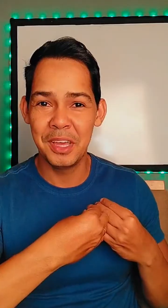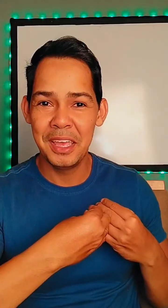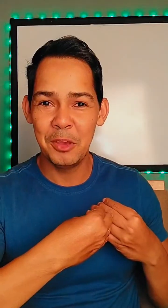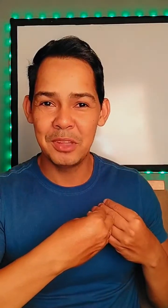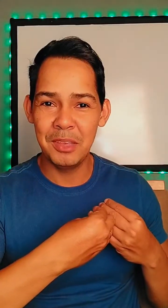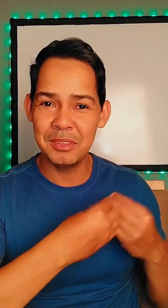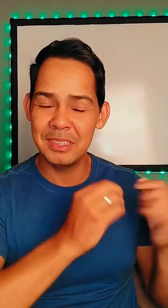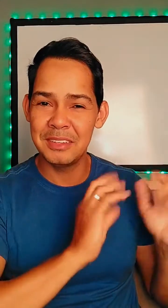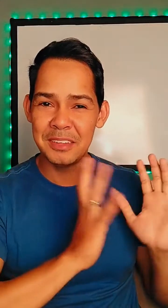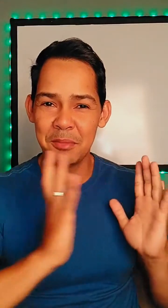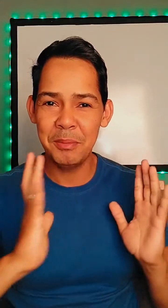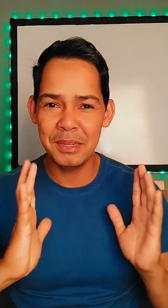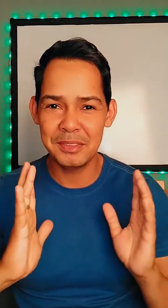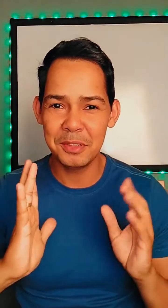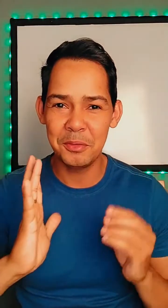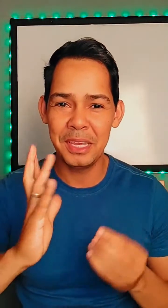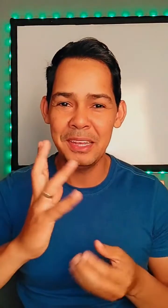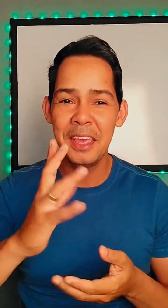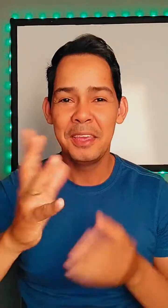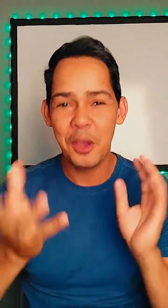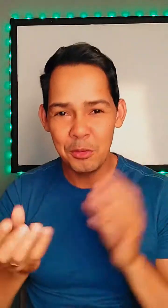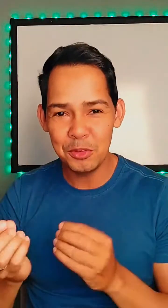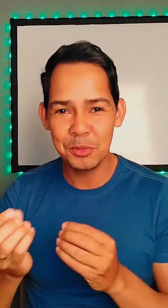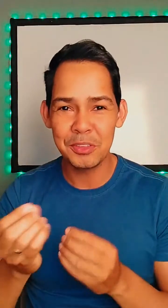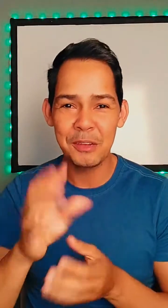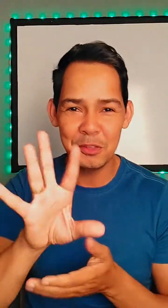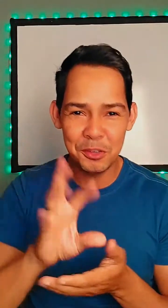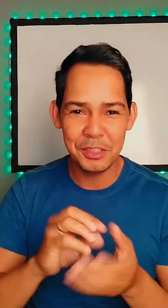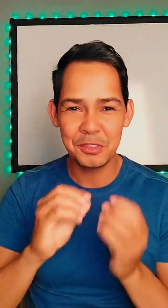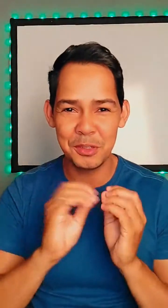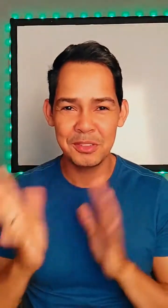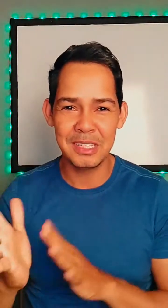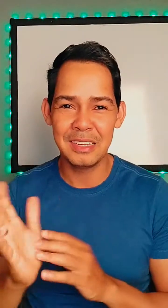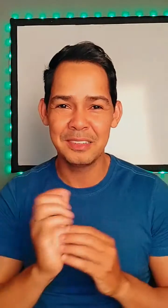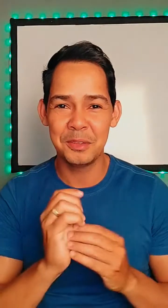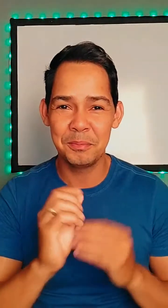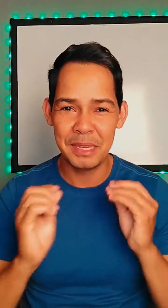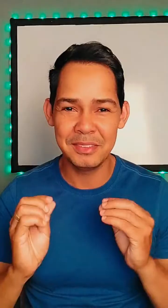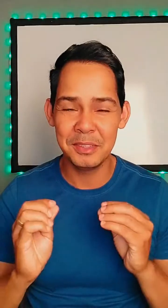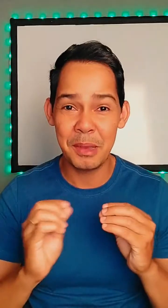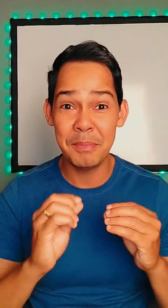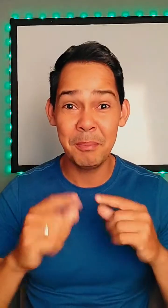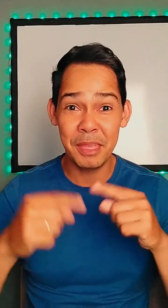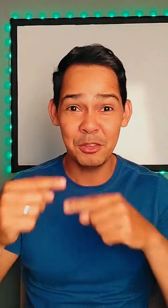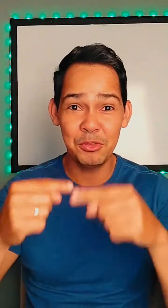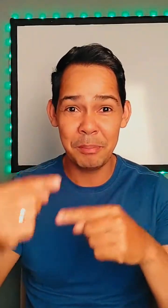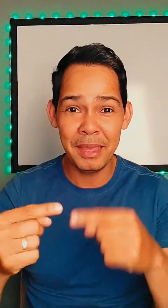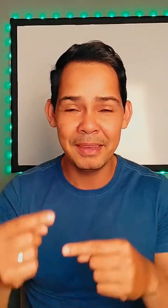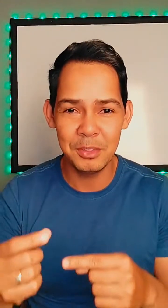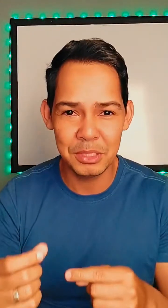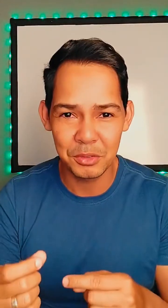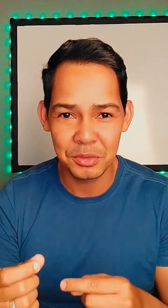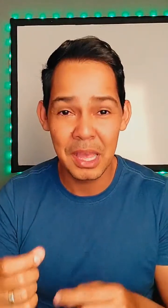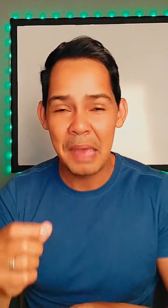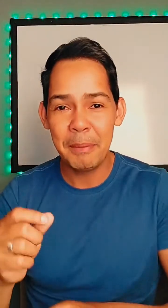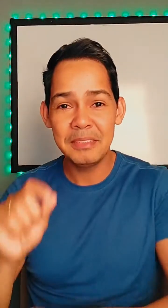Eu tenho uma sinalização bem parecida com ele e alguns dos meus alunos eu vejo que tem uma sinalização parecida com a minha, porque a gente vai pegando isso. Mas tem